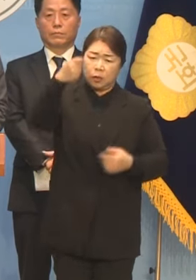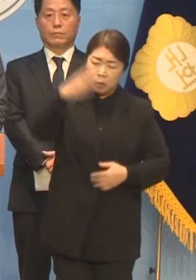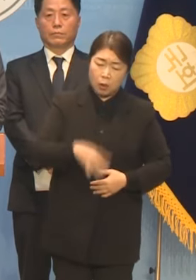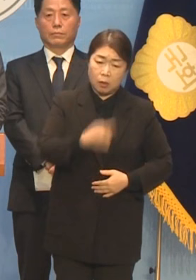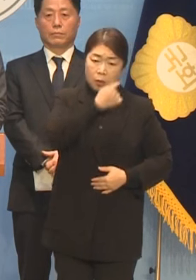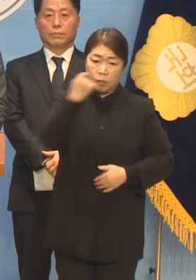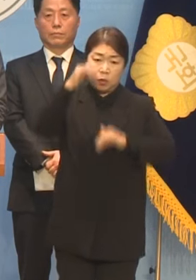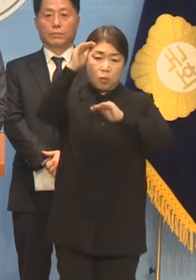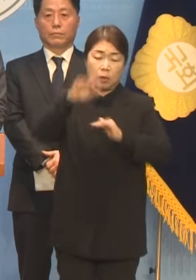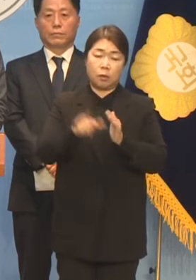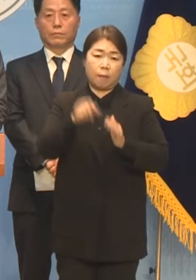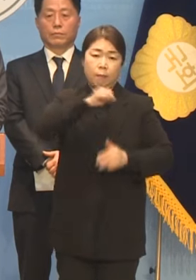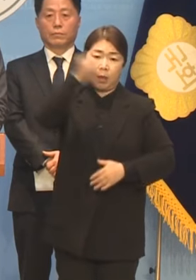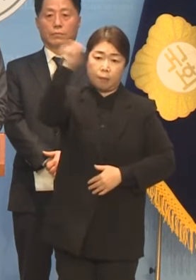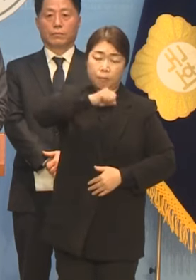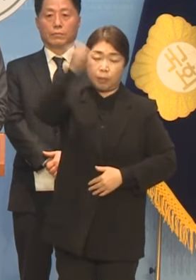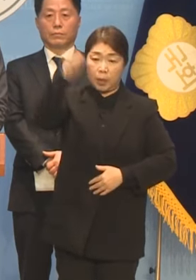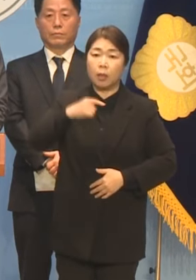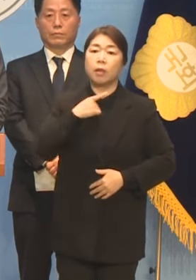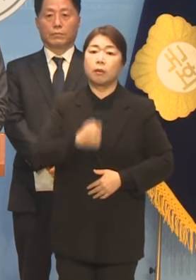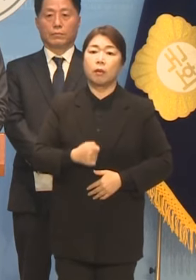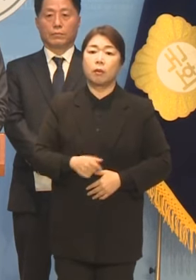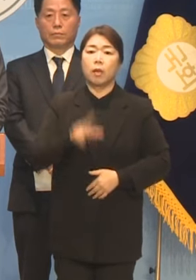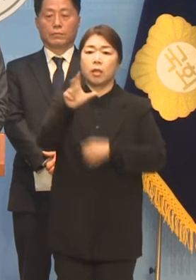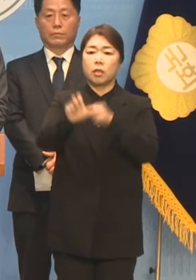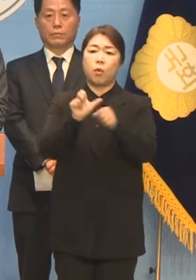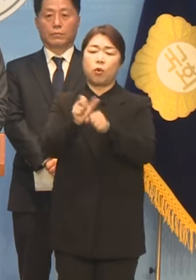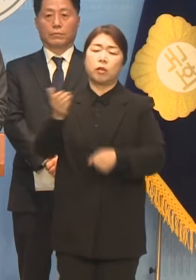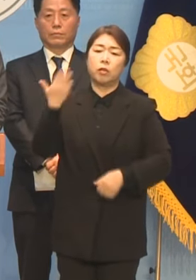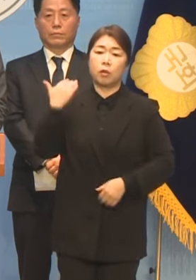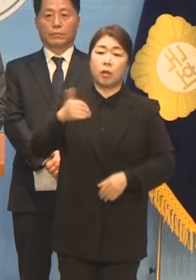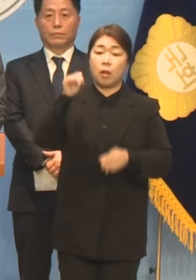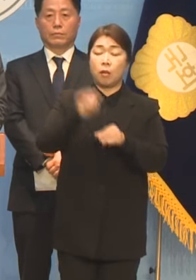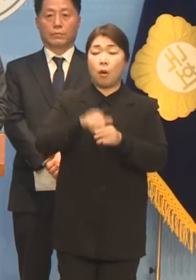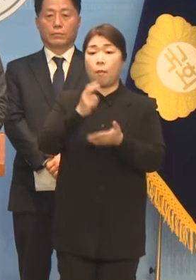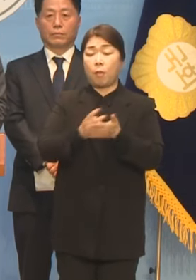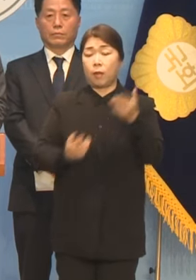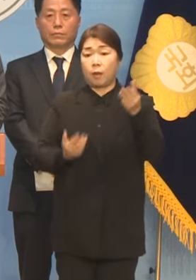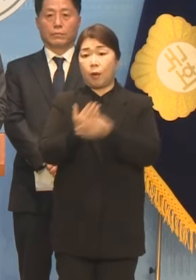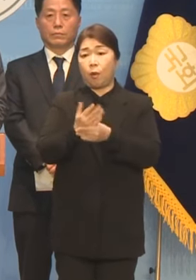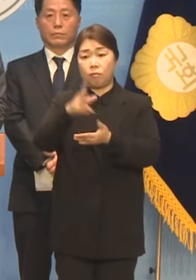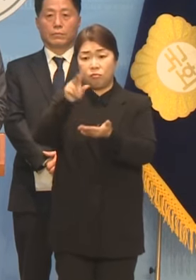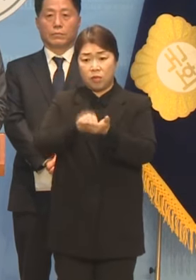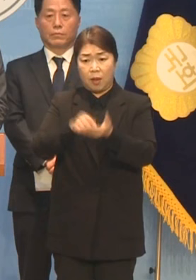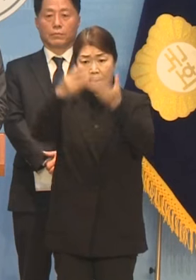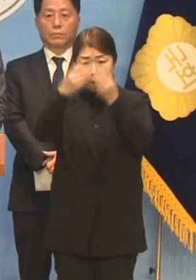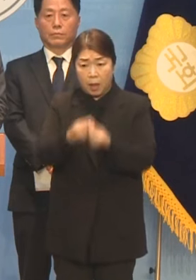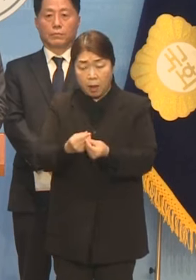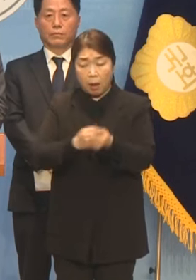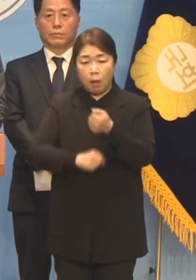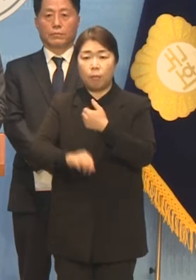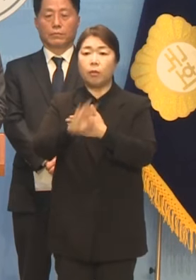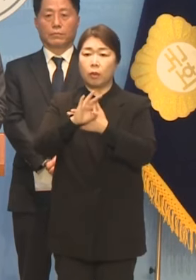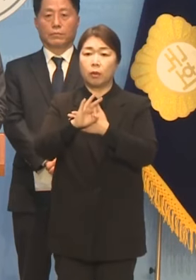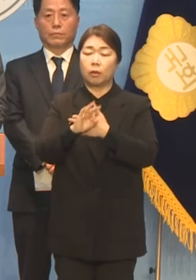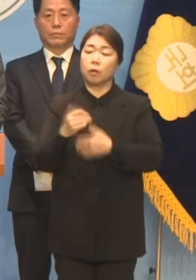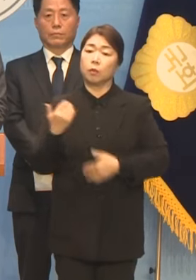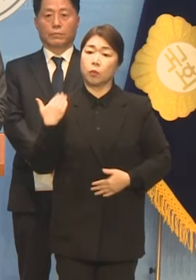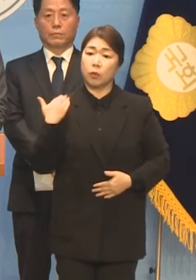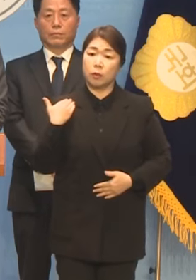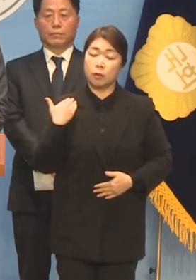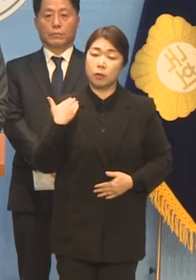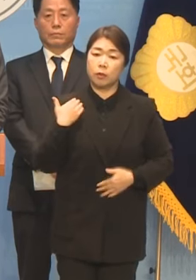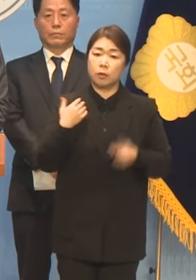검증 과정을 통과했던 25년 전의 선거법 사건을 굳이 문제 삼는다면 최근